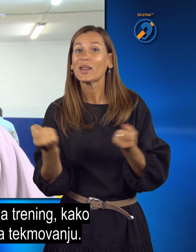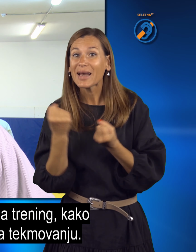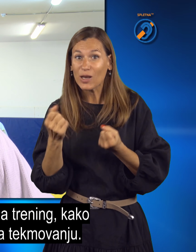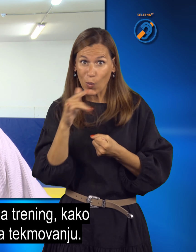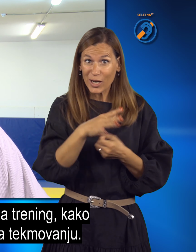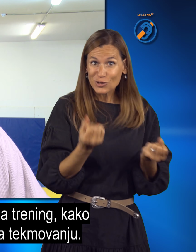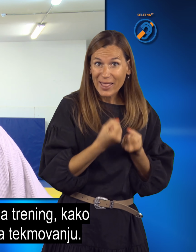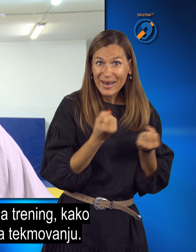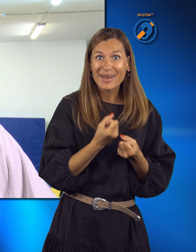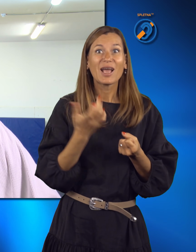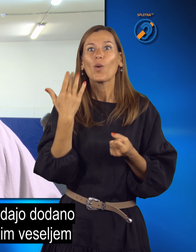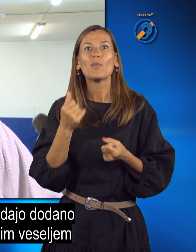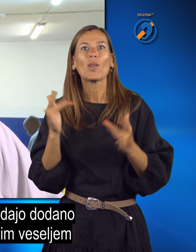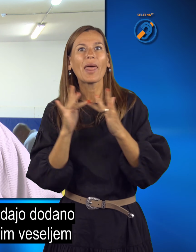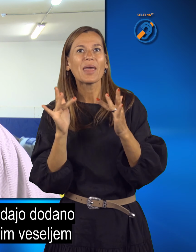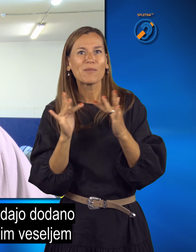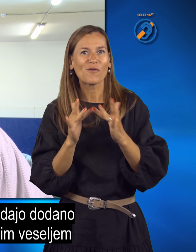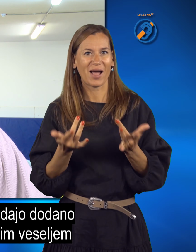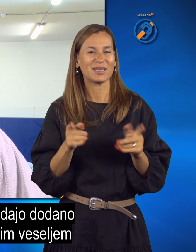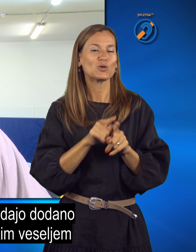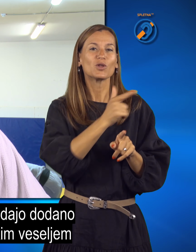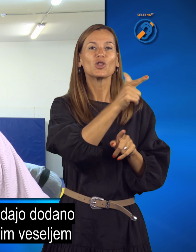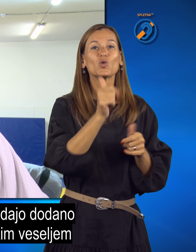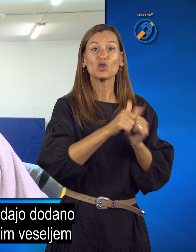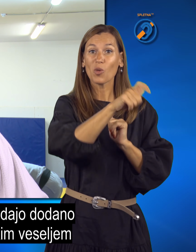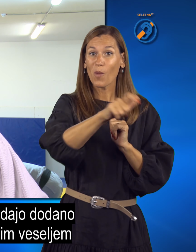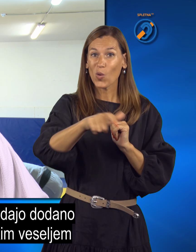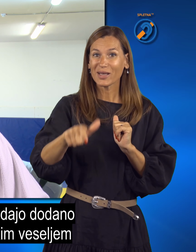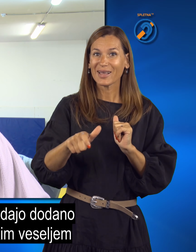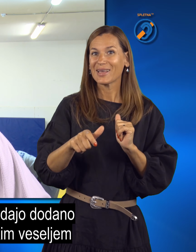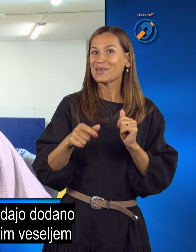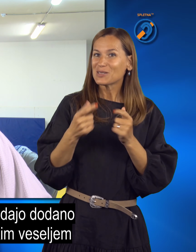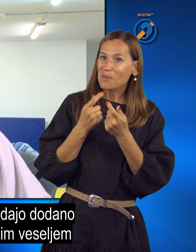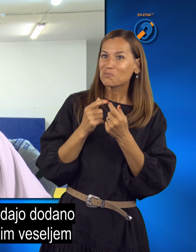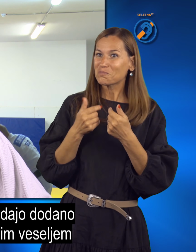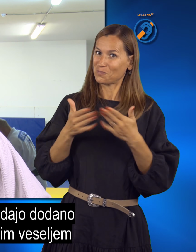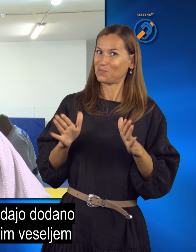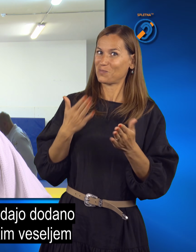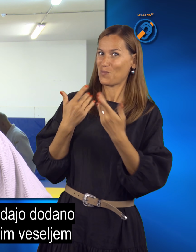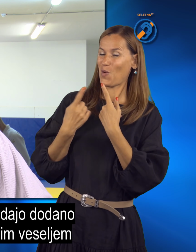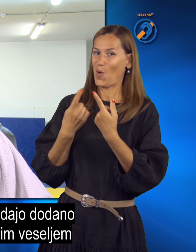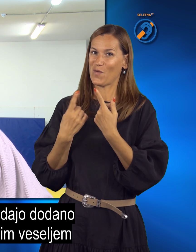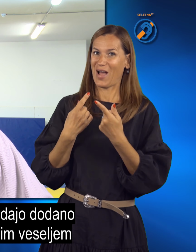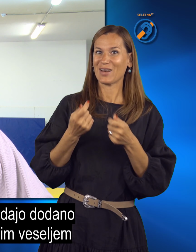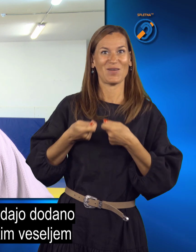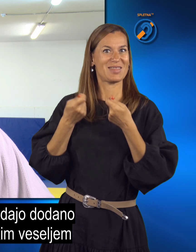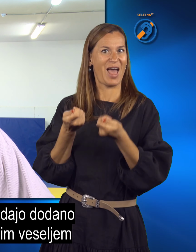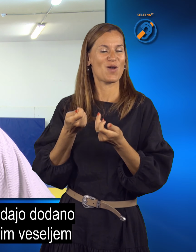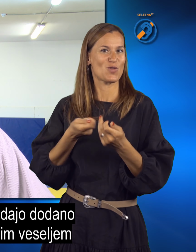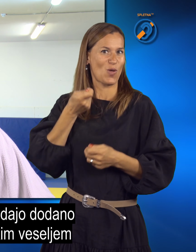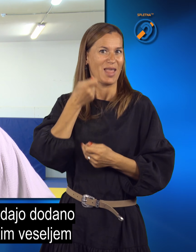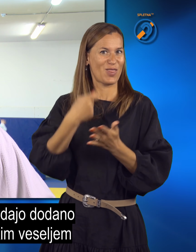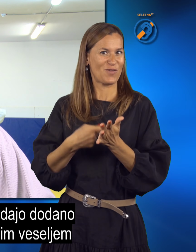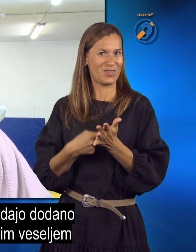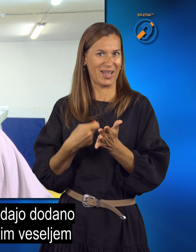bilo na treningu, kako je bilo na tekmovanju. Vedo, tudi ostali športniki nudijo, bi rekel, neko tako, dajo